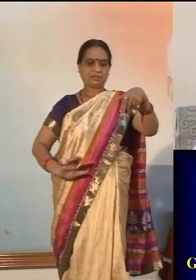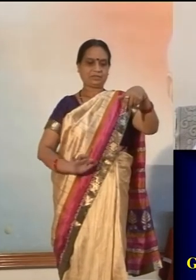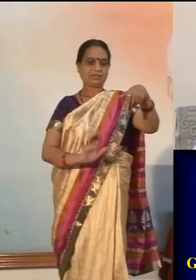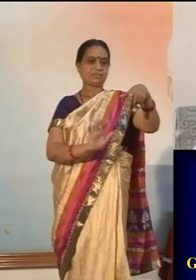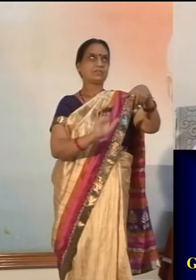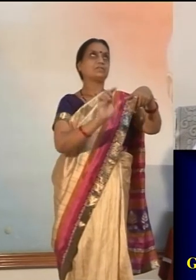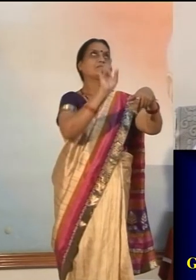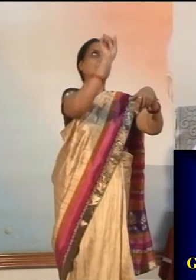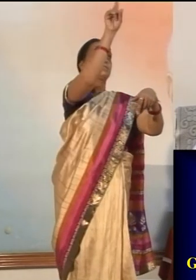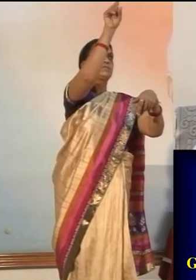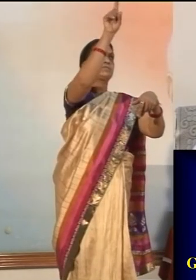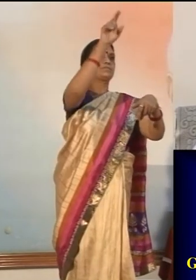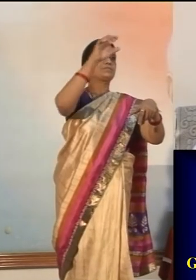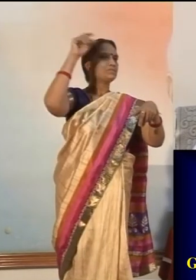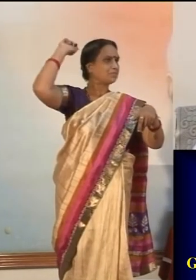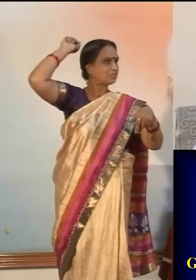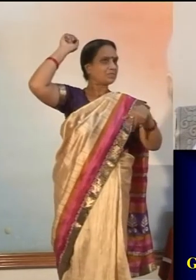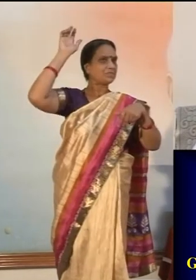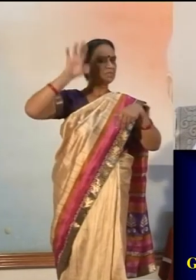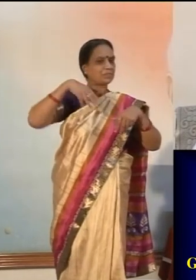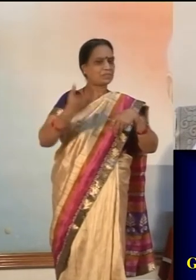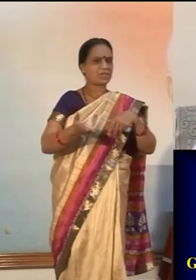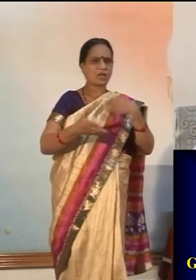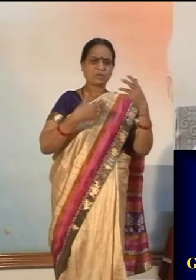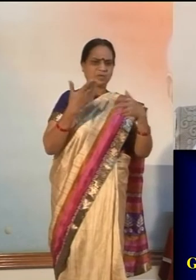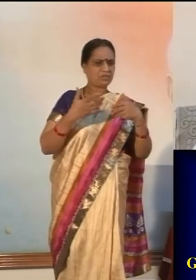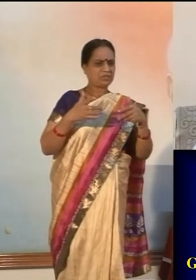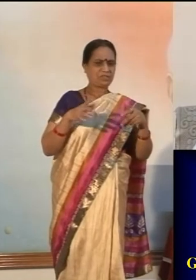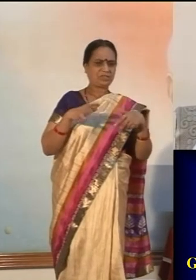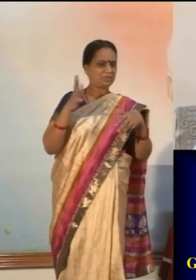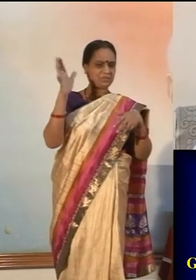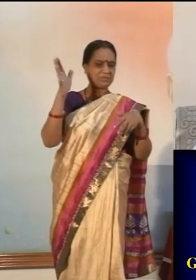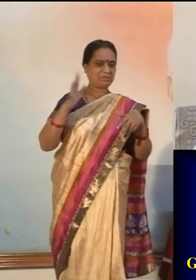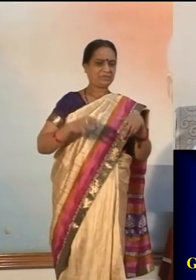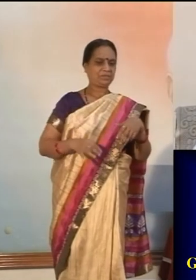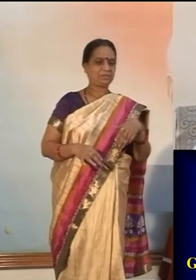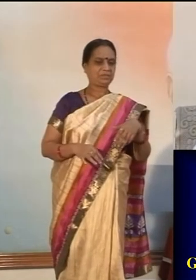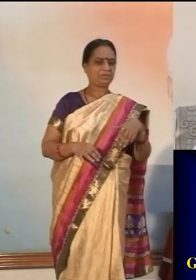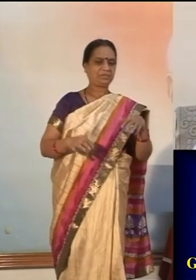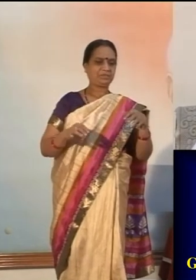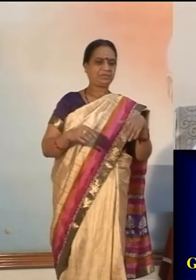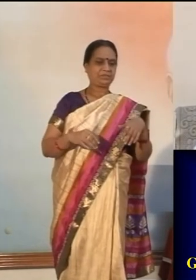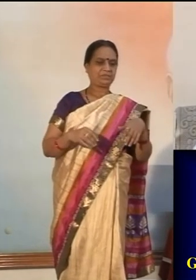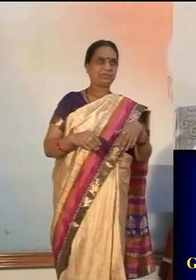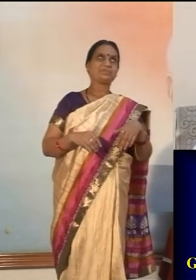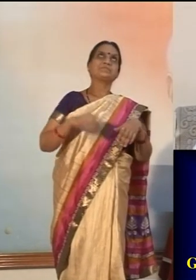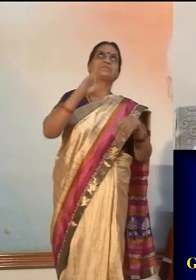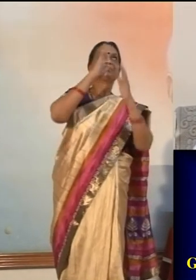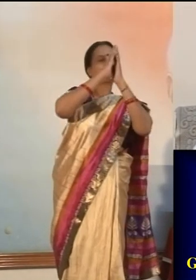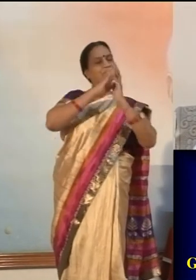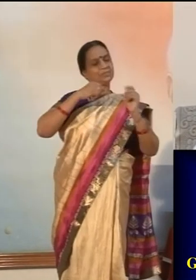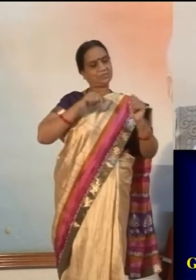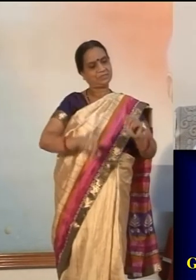तो पंडित जी ने फिर कहा कि नहीं नहीं, मैं नहीं जाऊंगा, भगवान सब ठीक कर